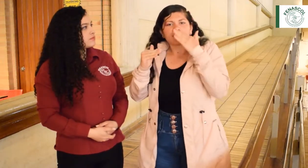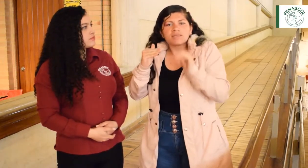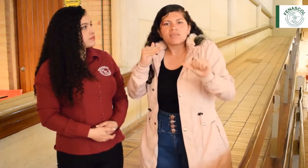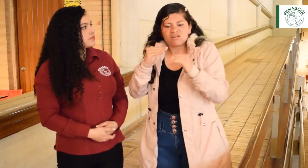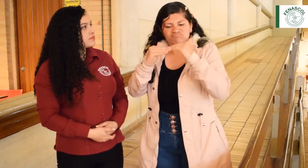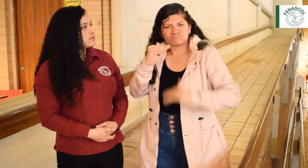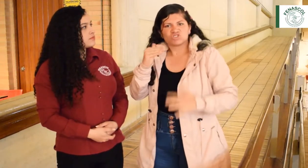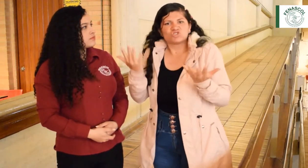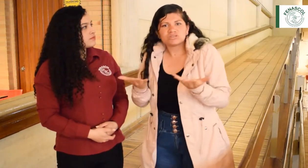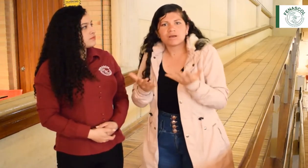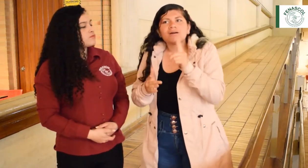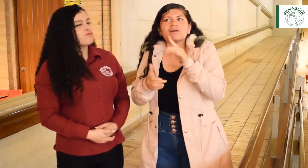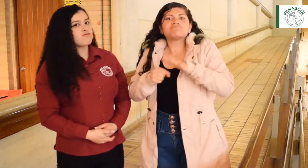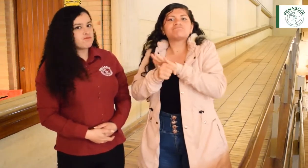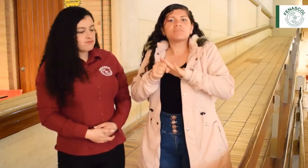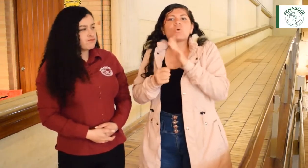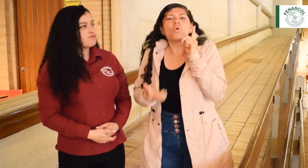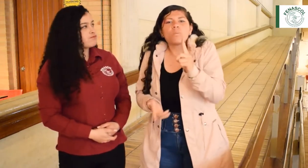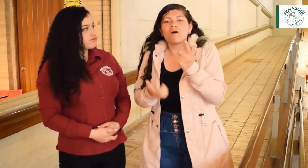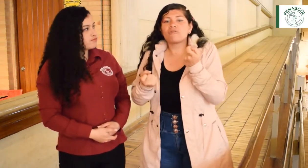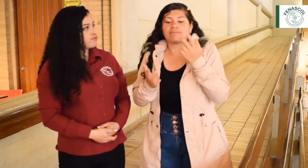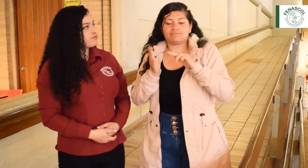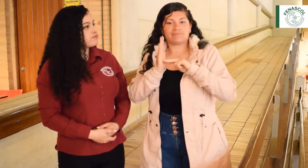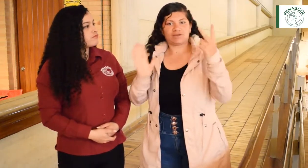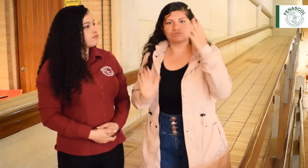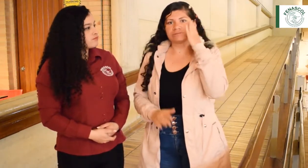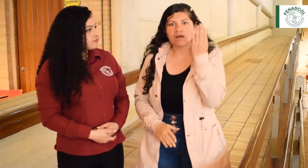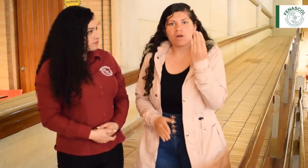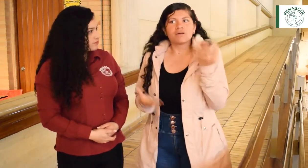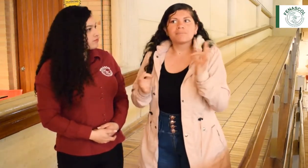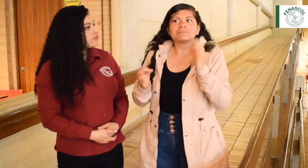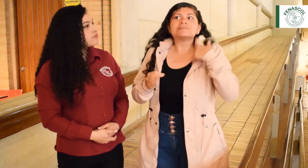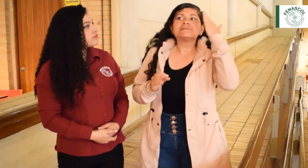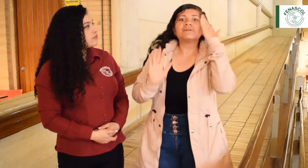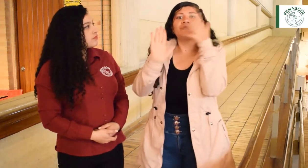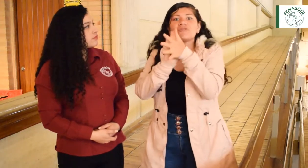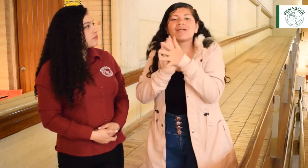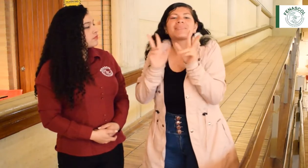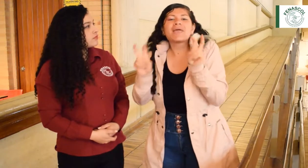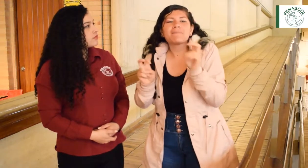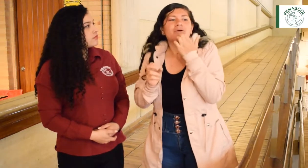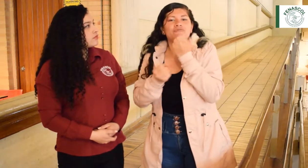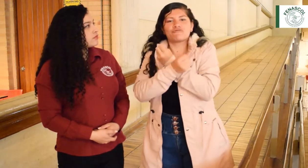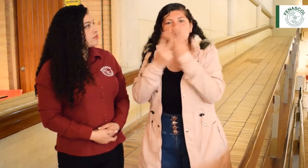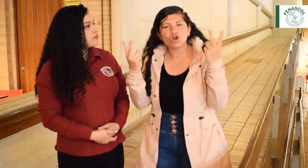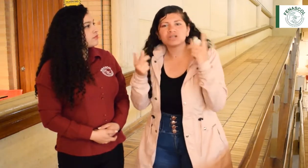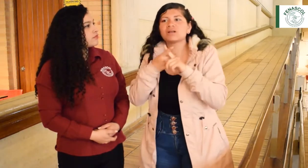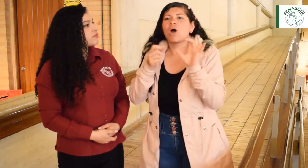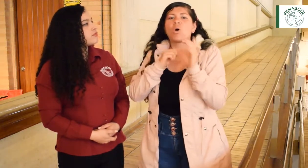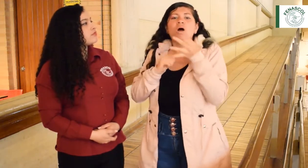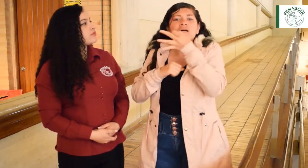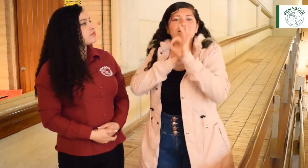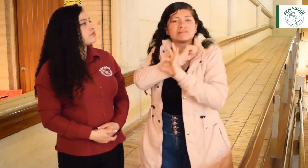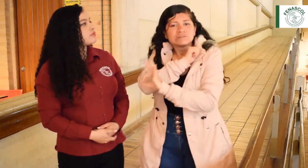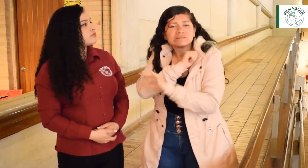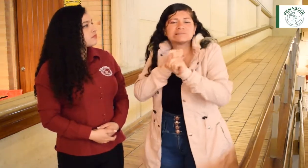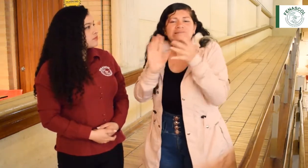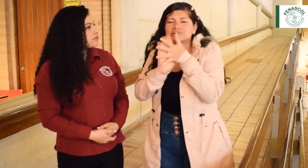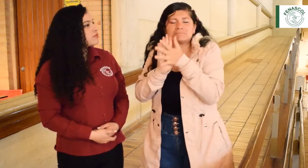priorizada o más información para nuestras menores de edad porque a veces nos reconocen la ruta en cuanto